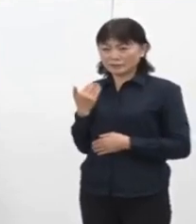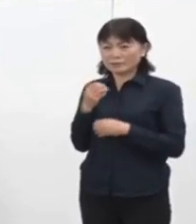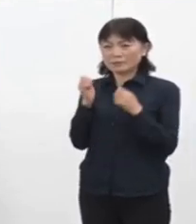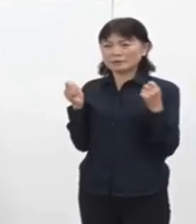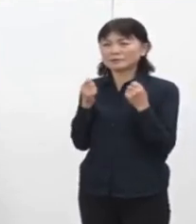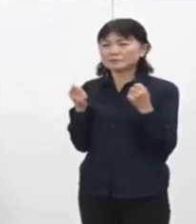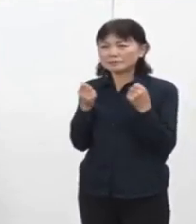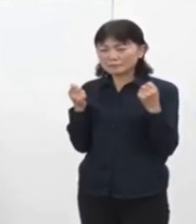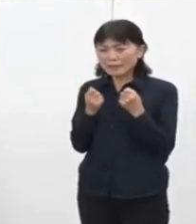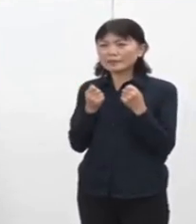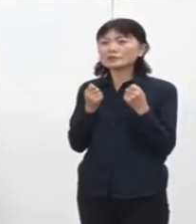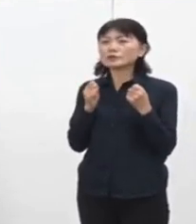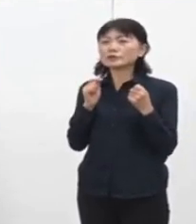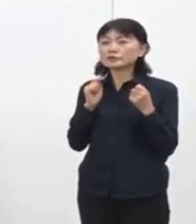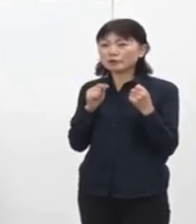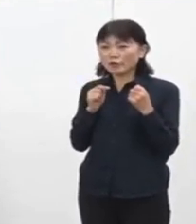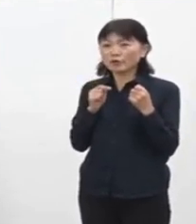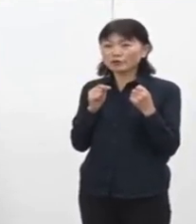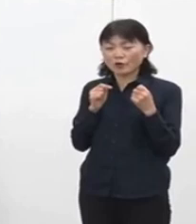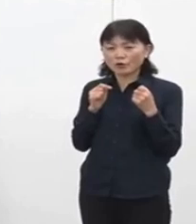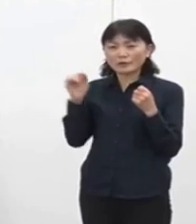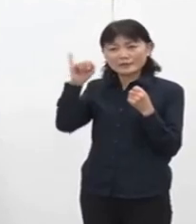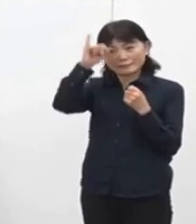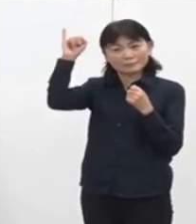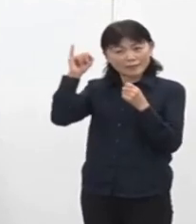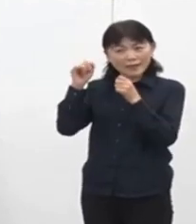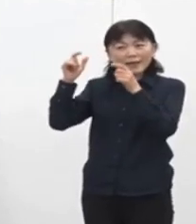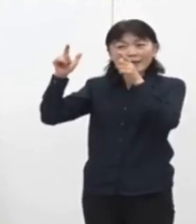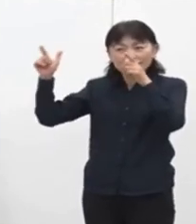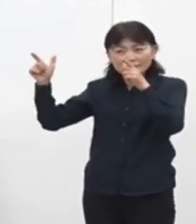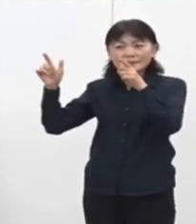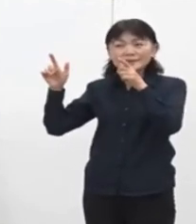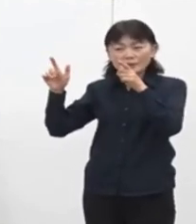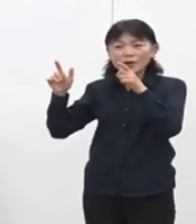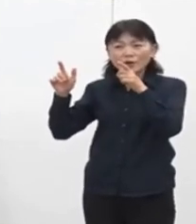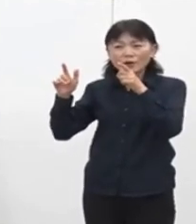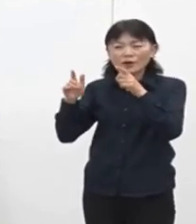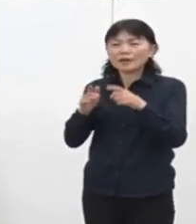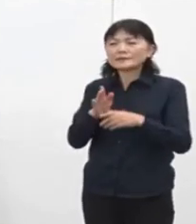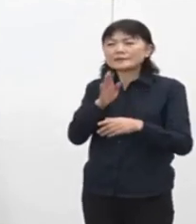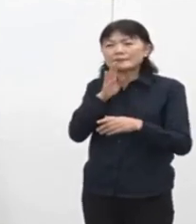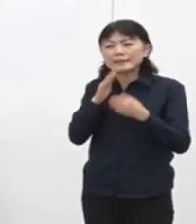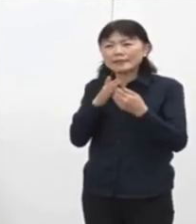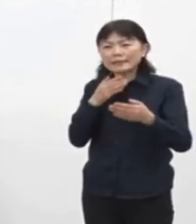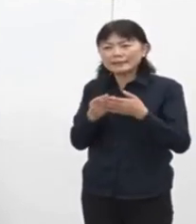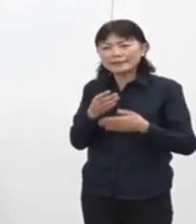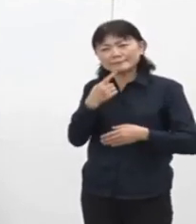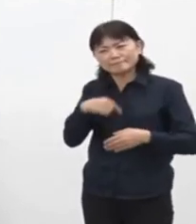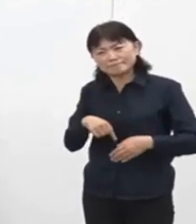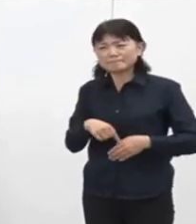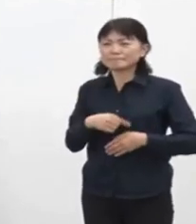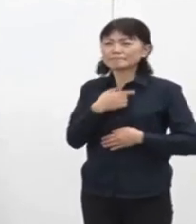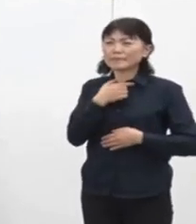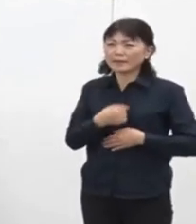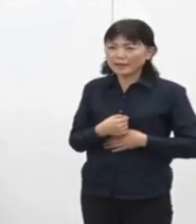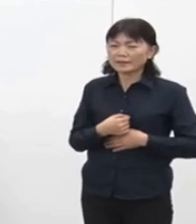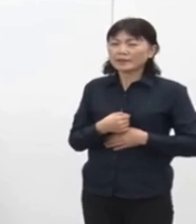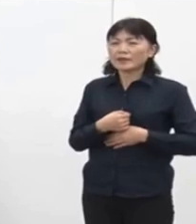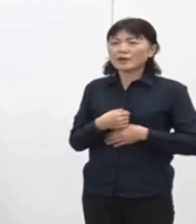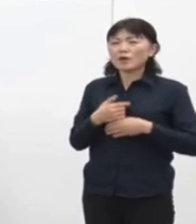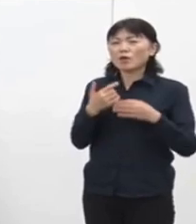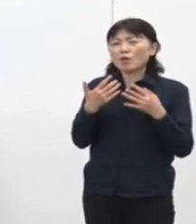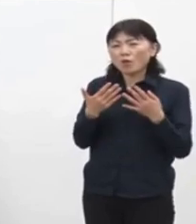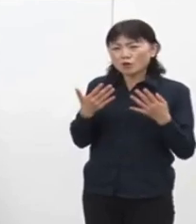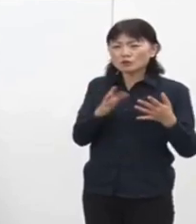ントというか、こういうイメージでやりますということを多くの方に実感いただいて、で将来的にこの御堂筋をどうしていくのかというのをぜひ多く